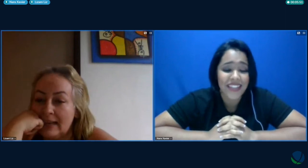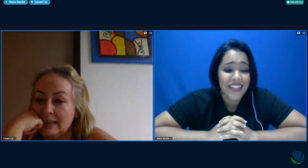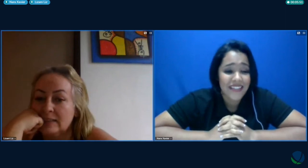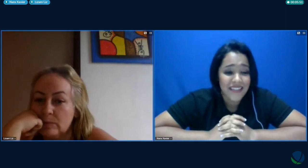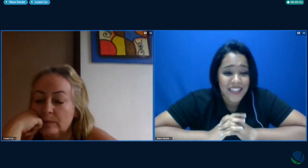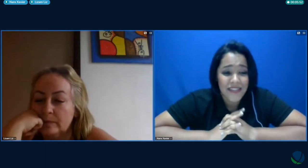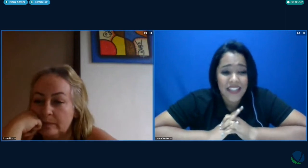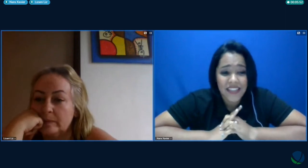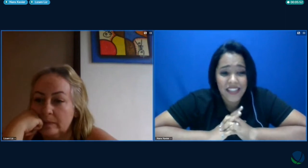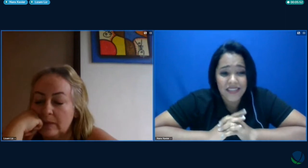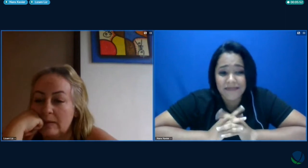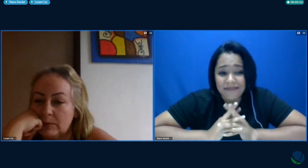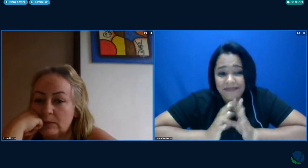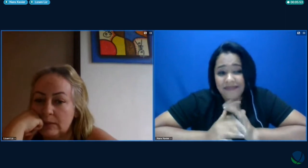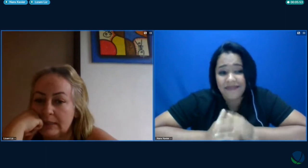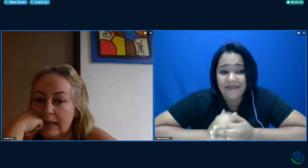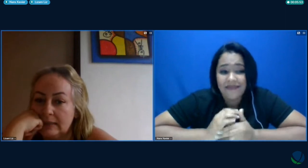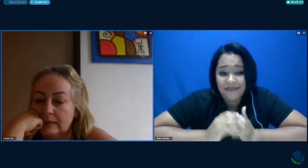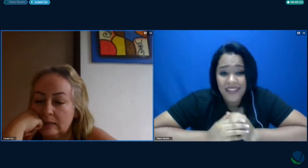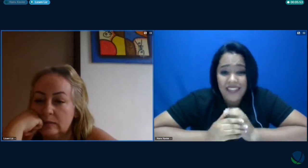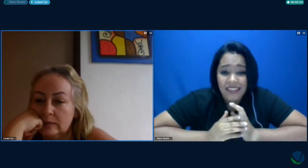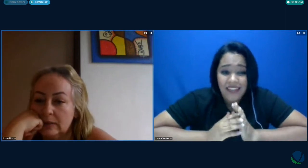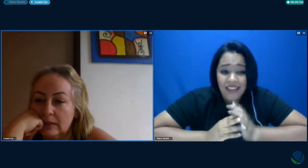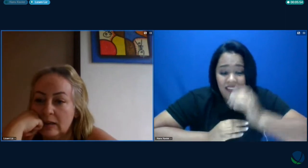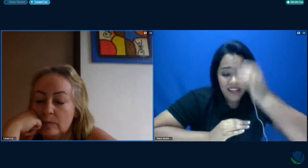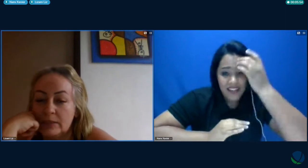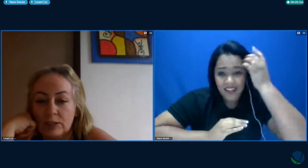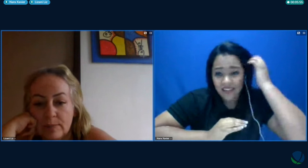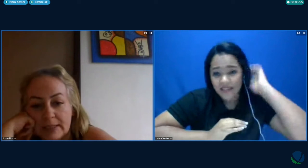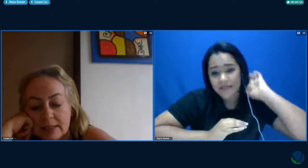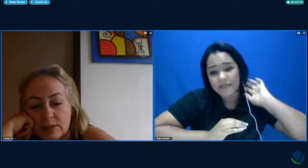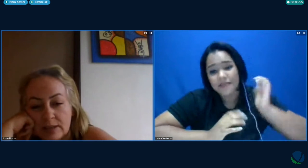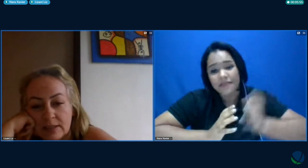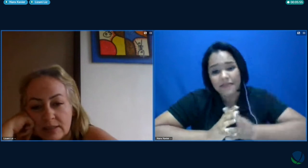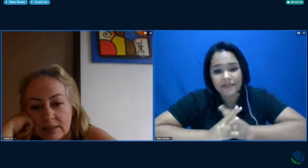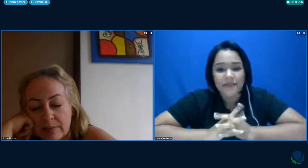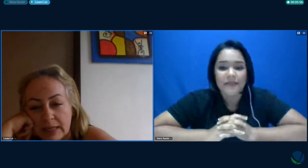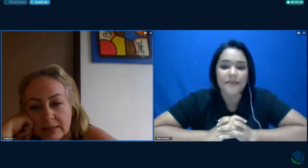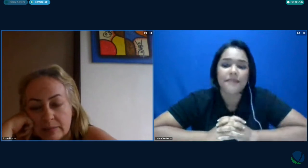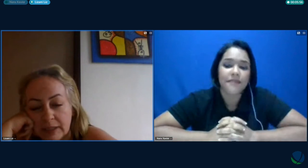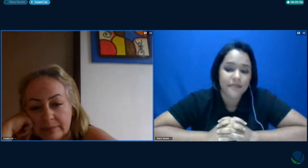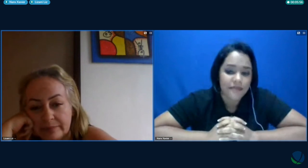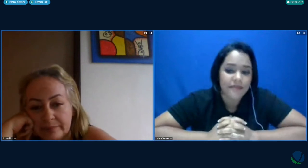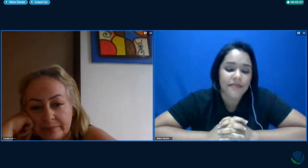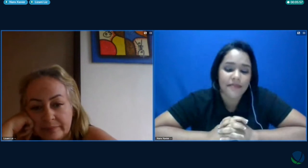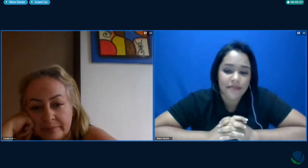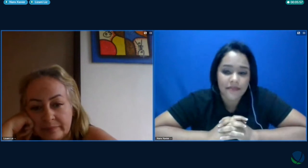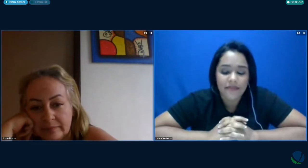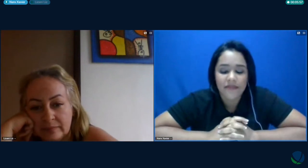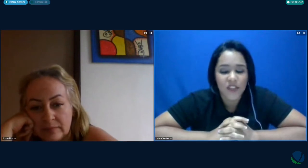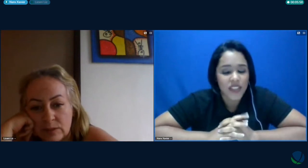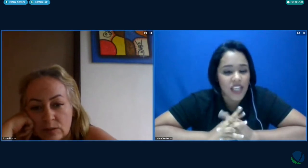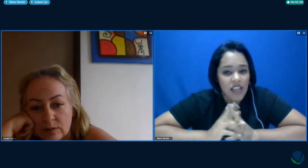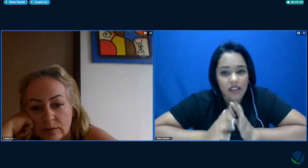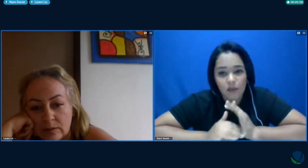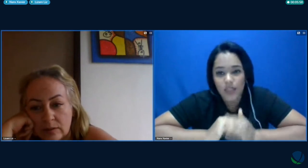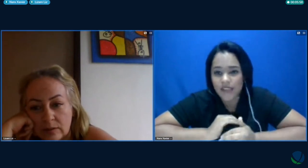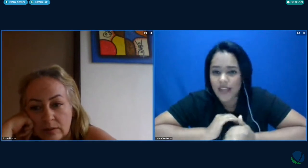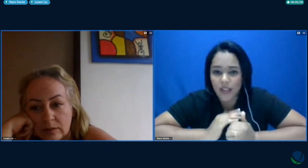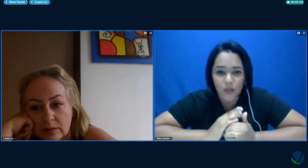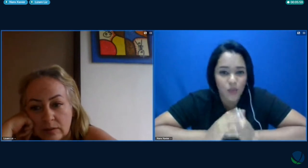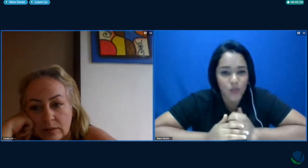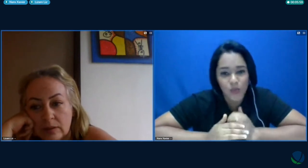É verdade. Você fica assim. É muito solitário. Eu me senti bastante sozinha esse semestre também. Uhum. Você e